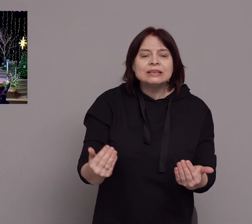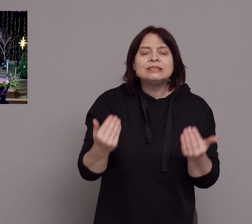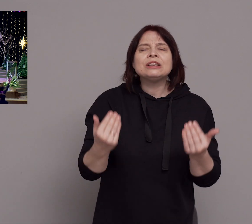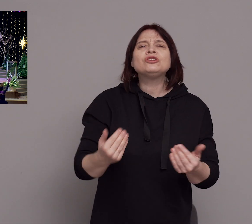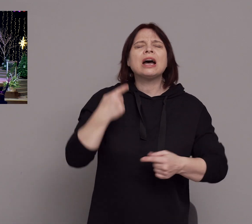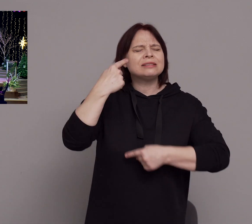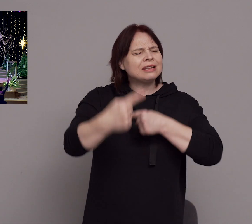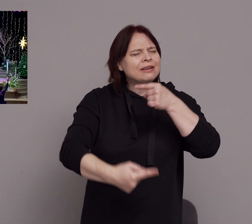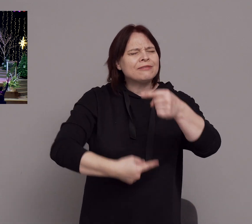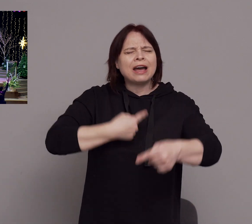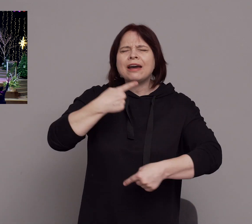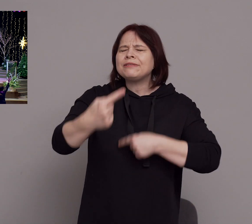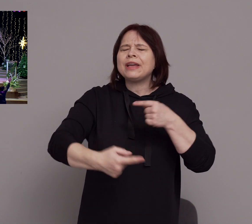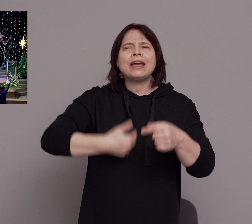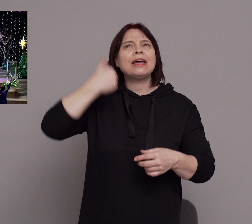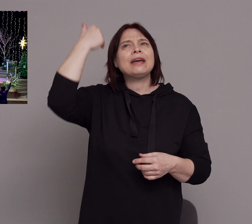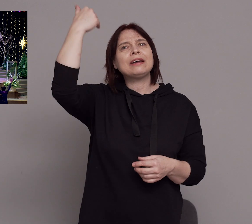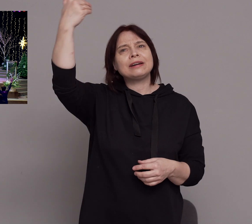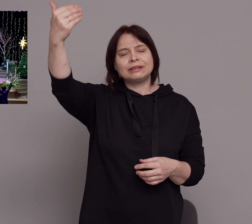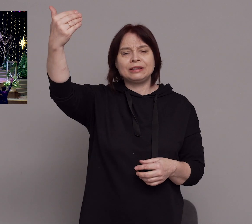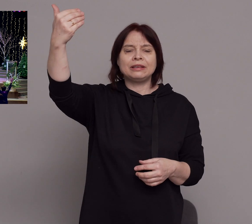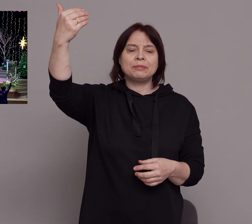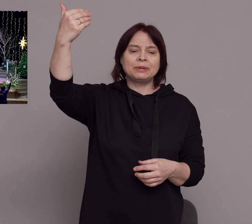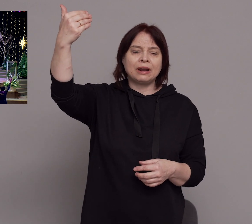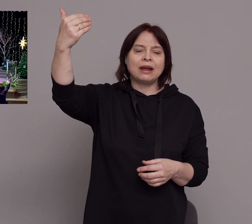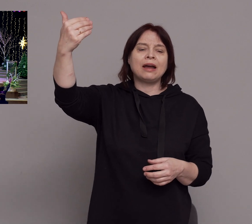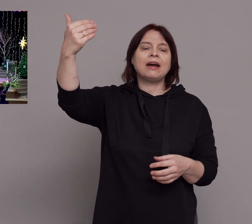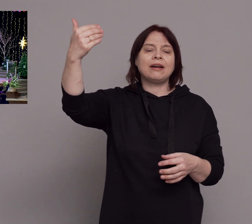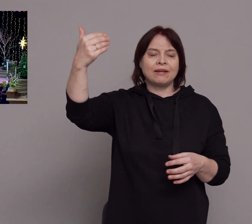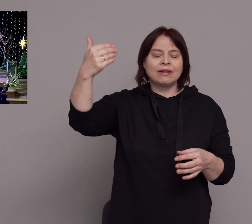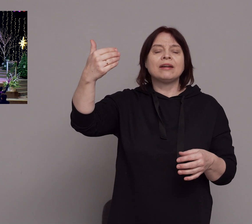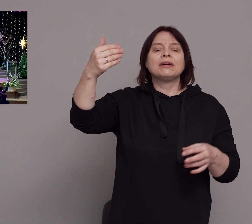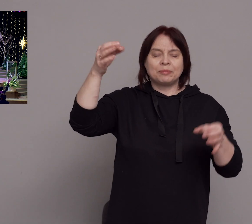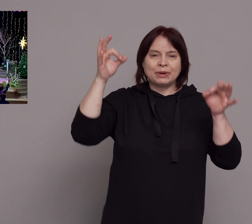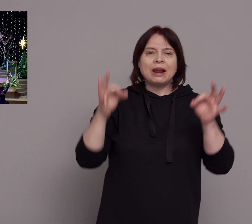подобных. Сейчас и вовеки прав